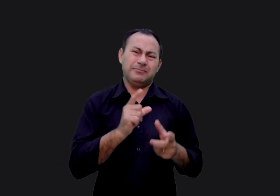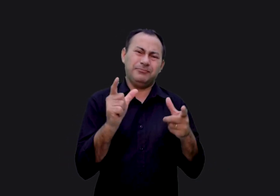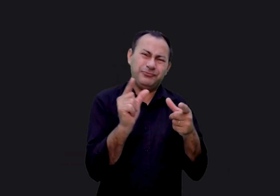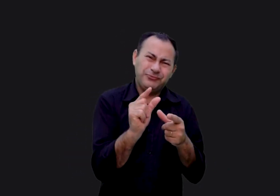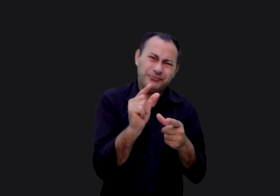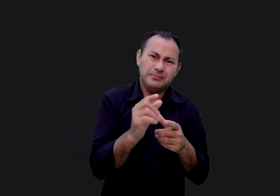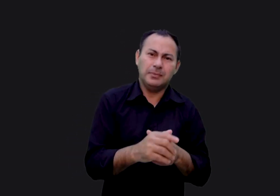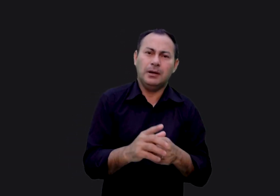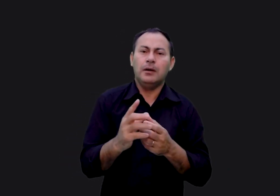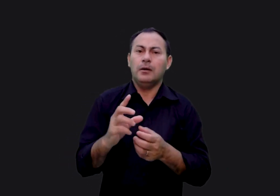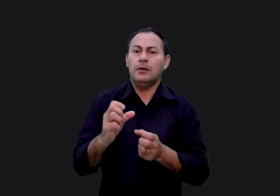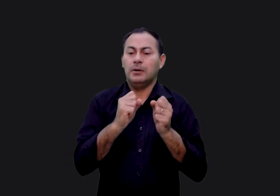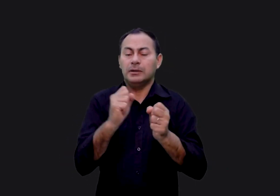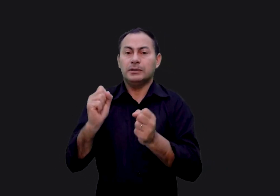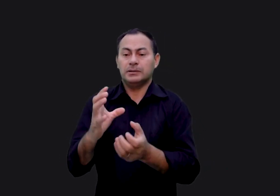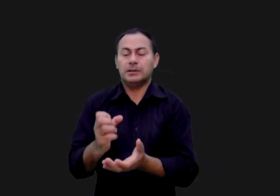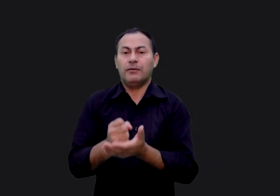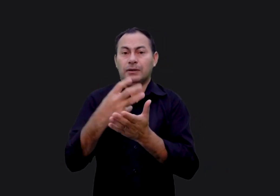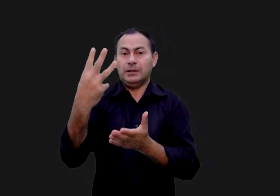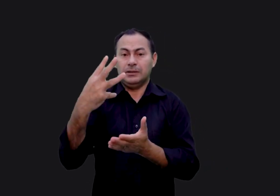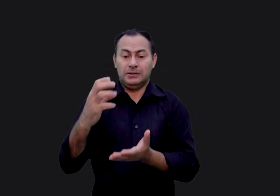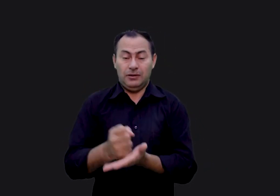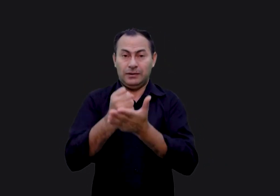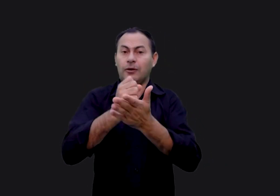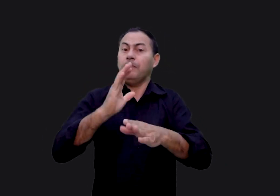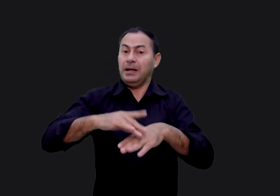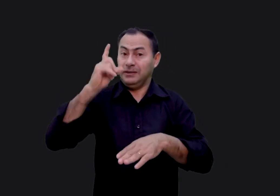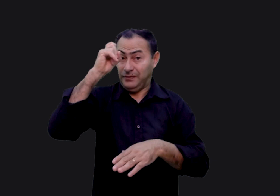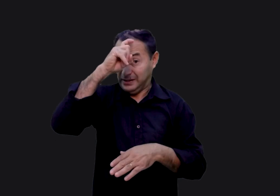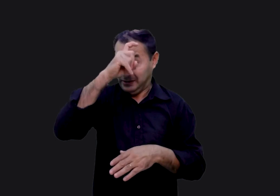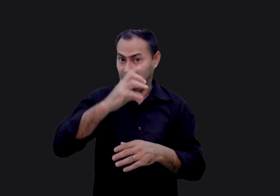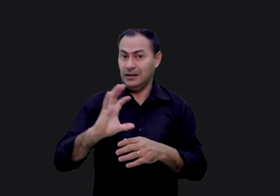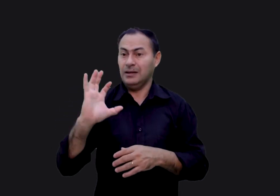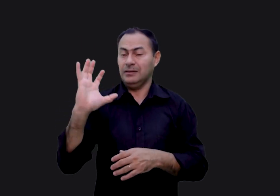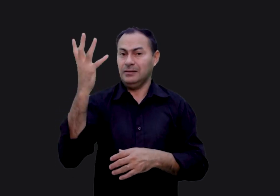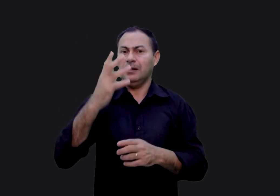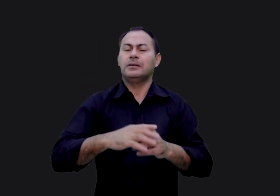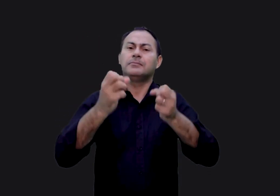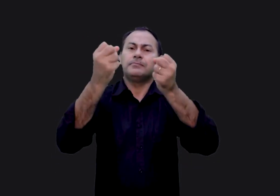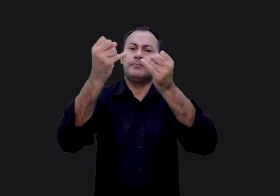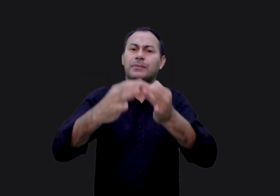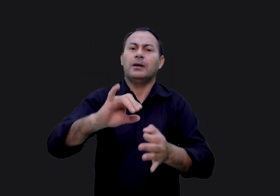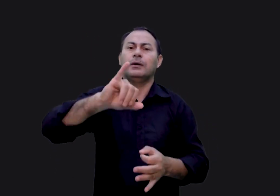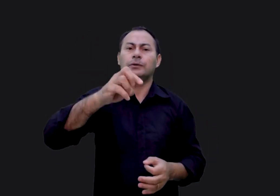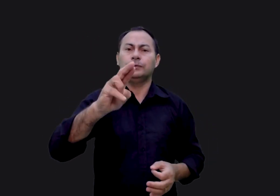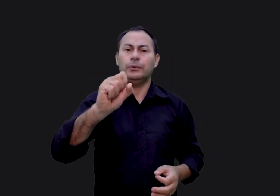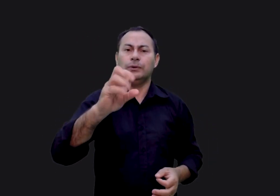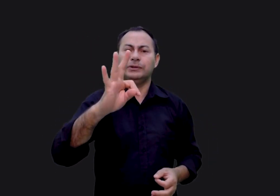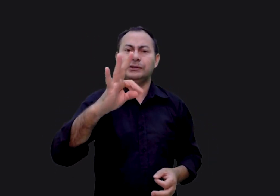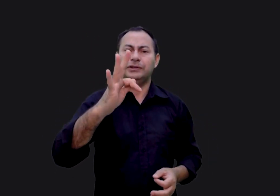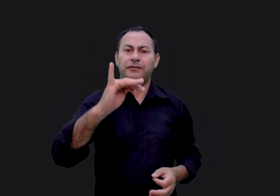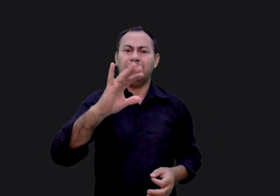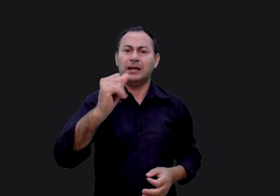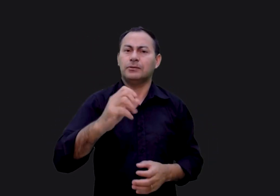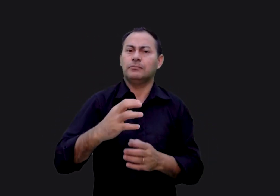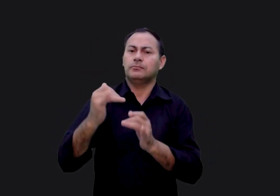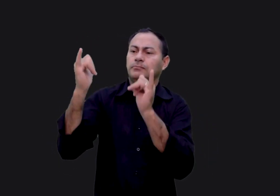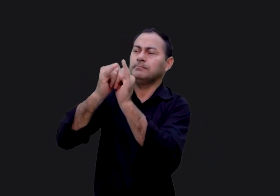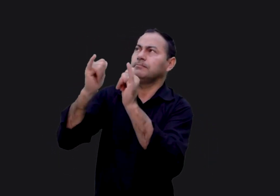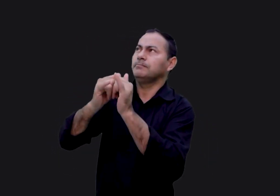fator da salvação é um pouco mais difícil de se entender. É chamado de justificação. Esse terceiro fator da